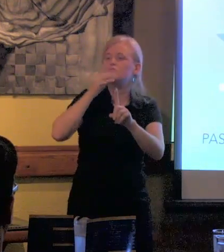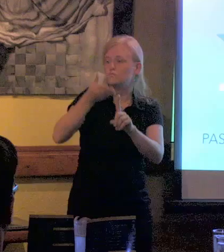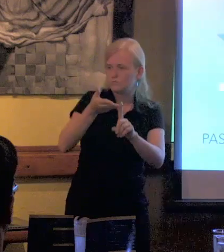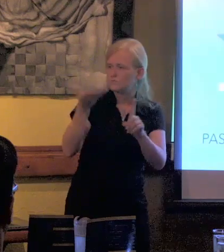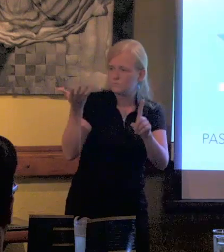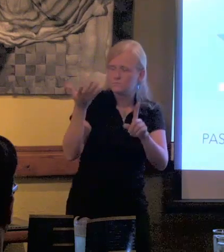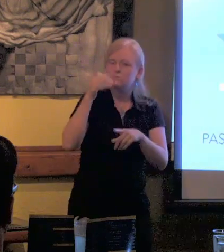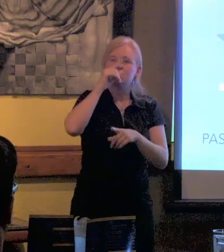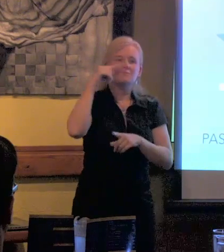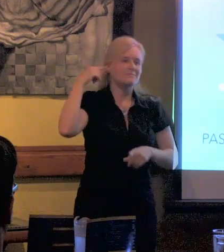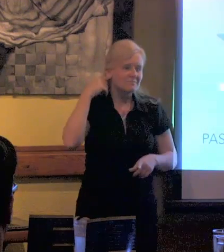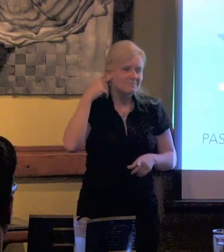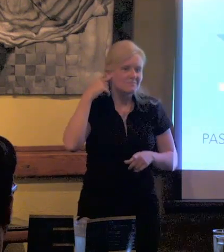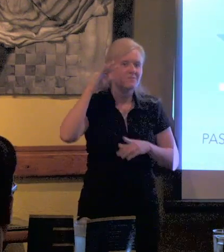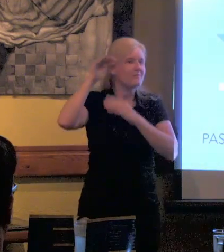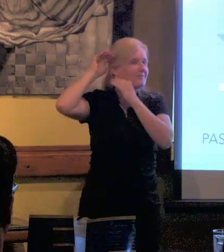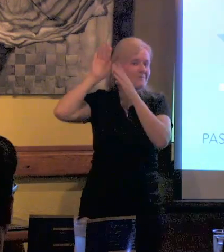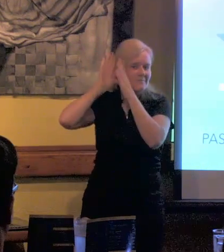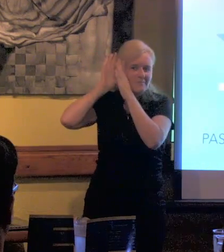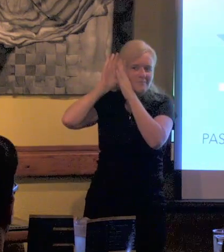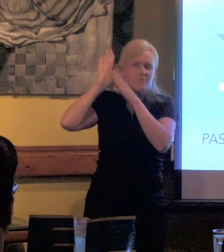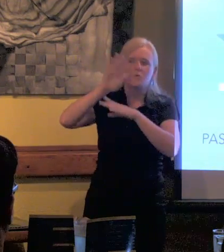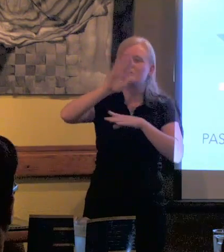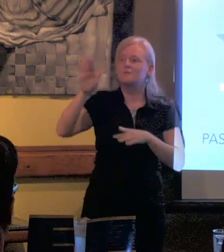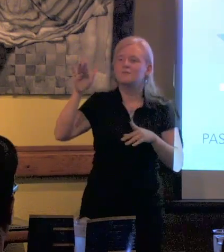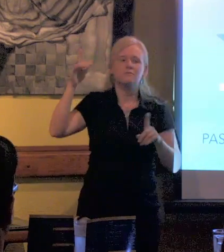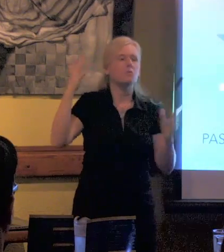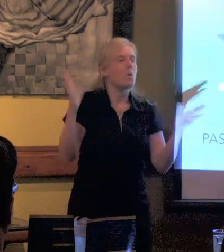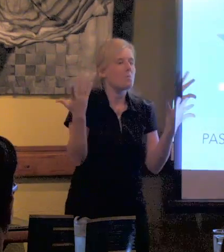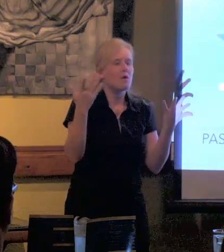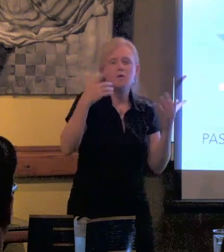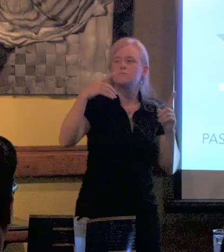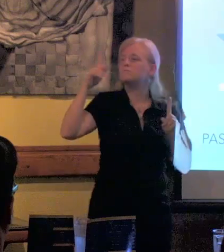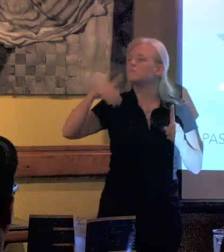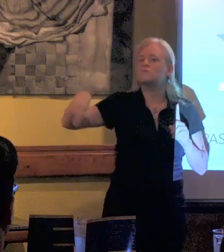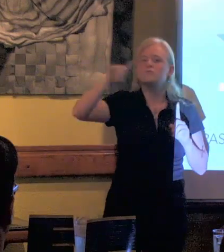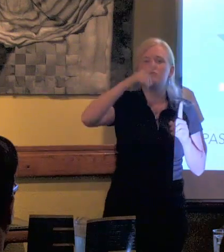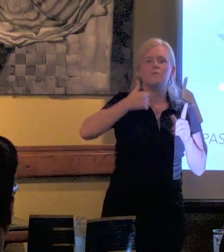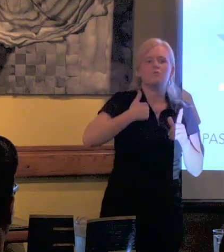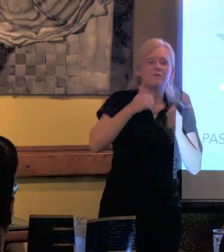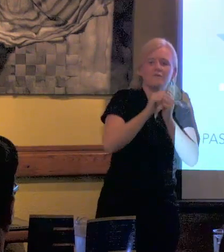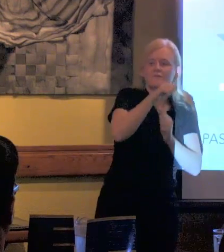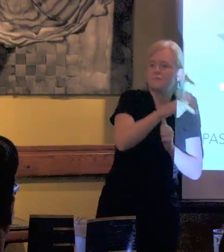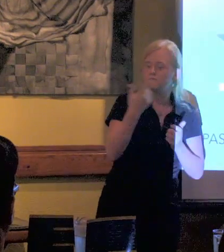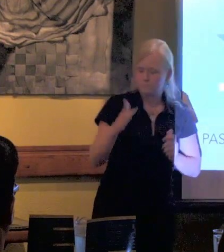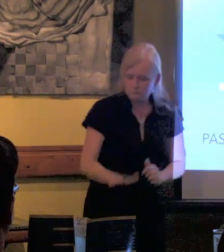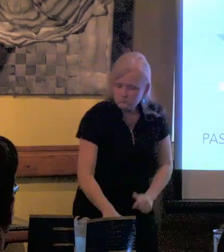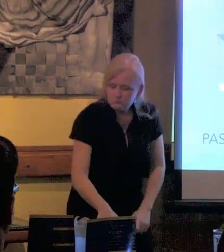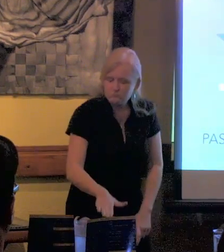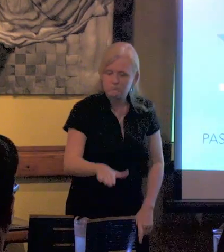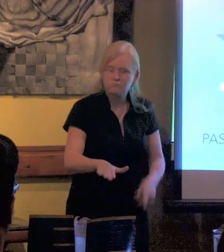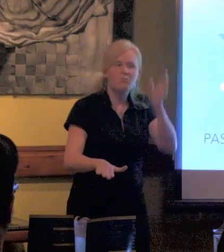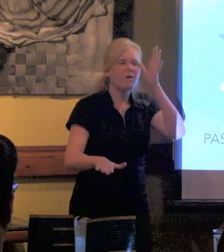d'inégalité, c'est-à-dire qu'une personne handicapée ou une personne sourde comme telle, souvent on se centre sur son incapacité,